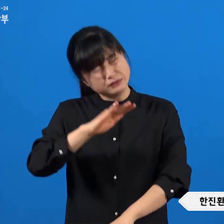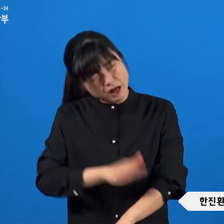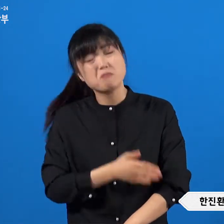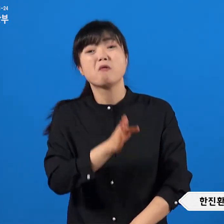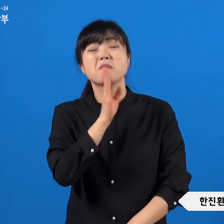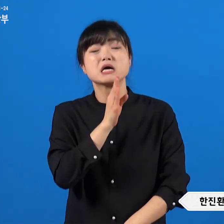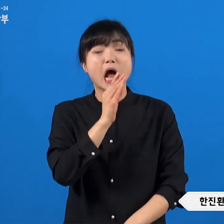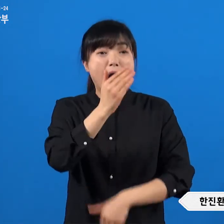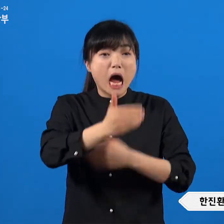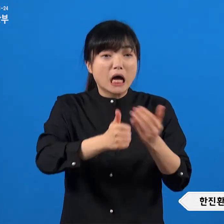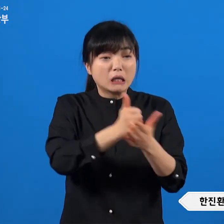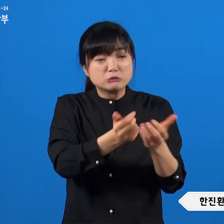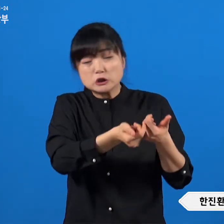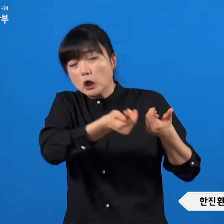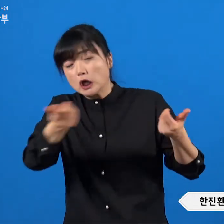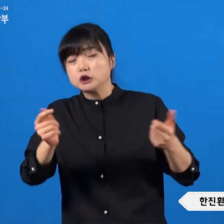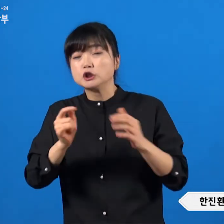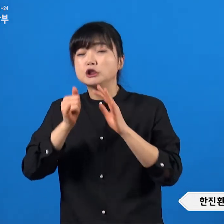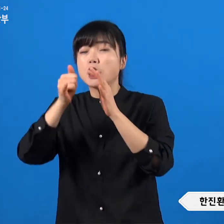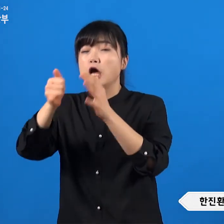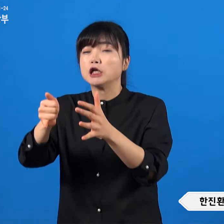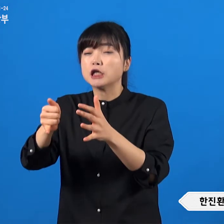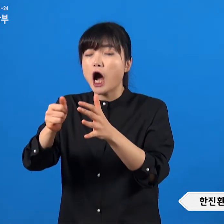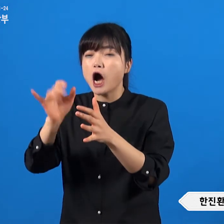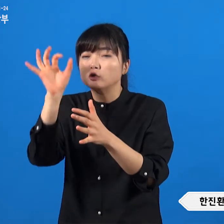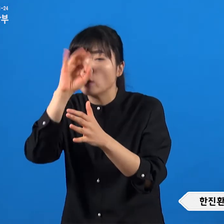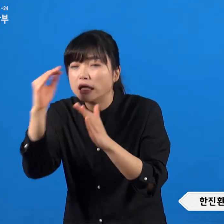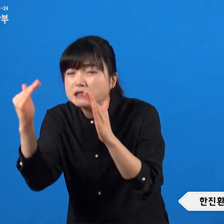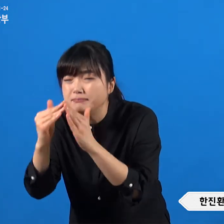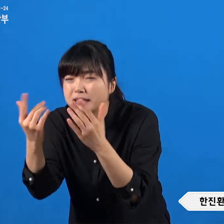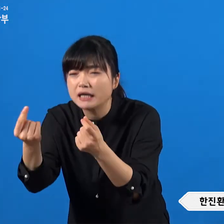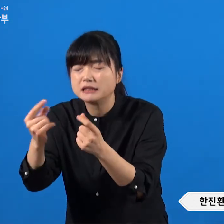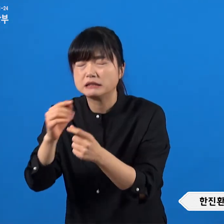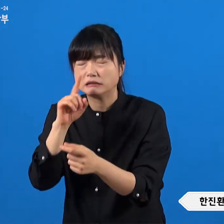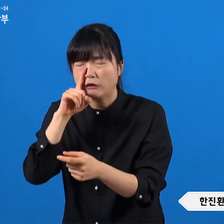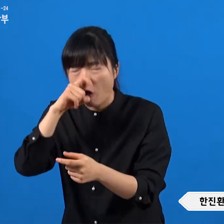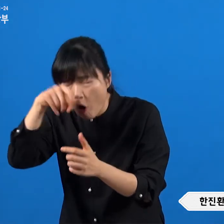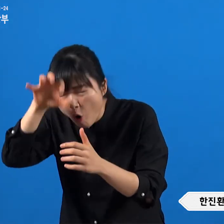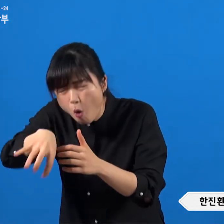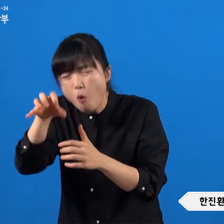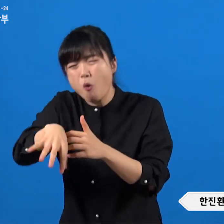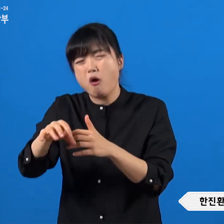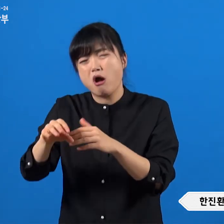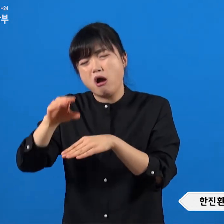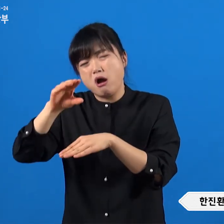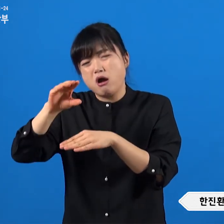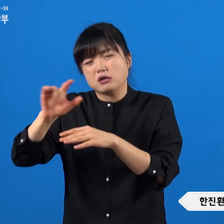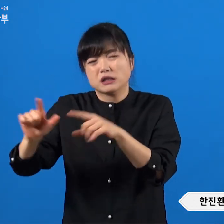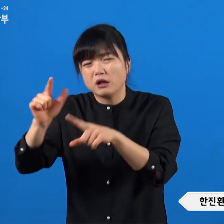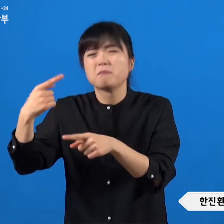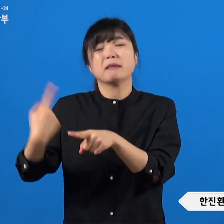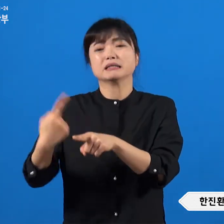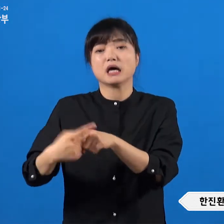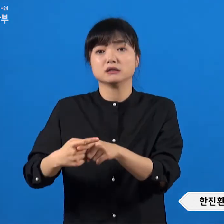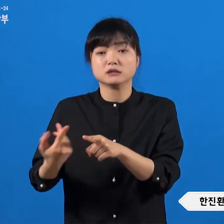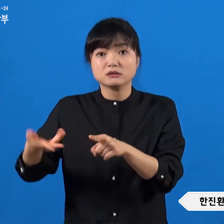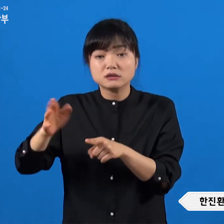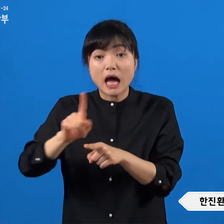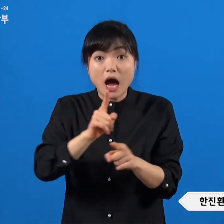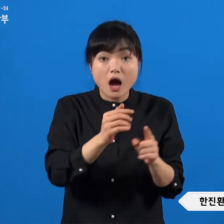하나님을 떠나서 저 세상 돼지우리에서 사는 것 같이 된 것은 둘 다 마찬가지입니다. 그런데 한